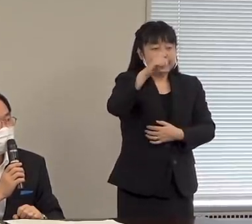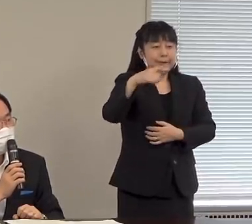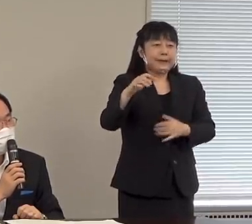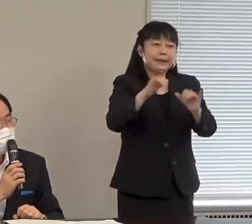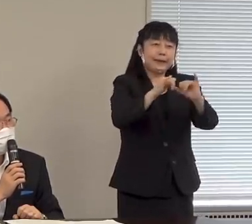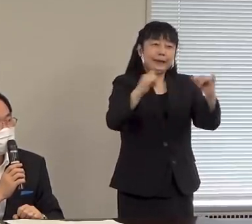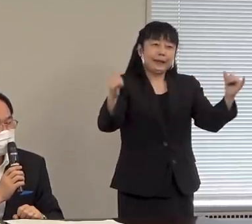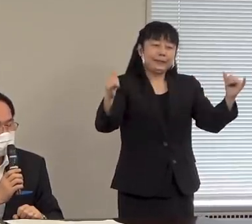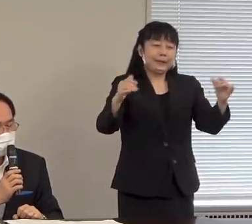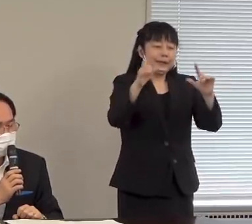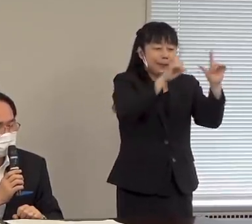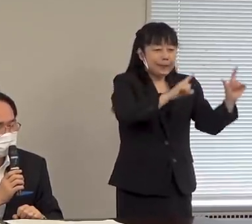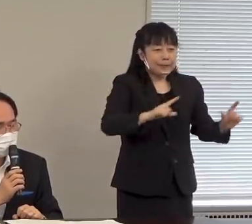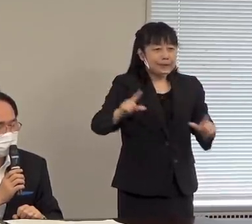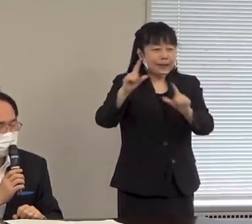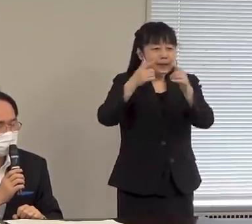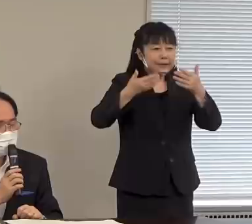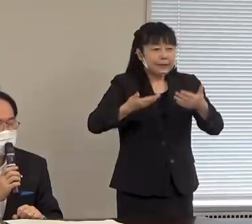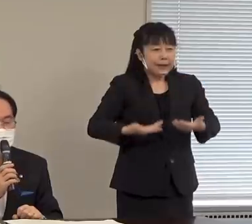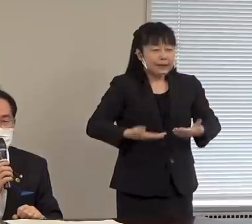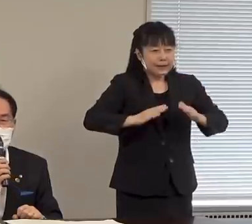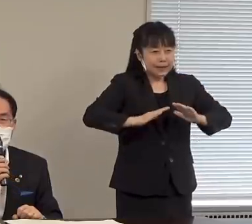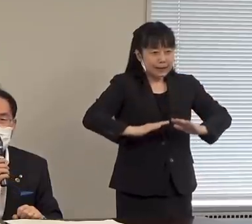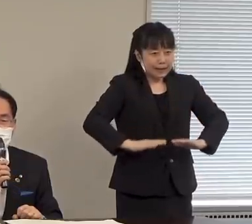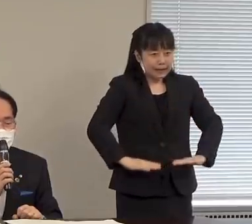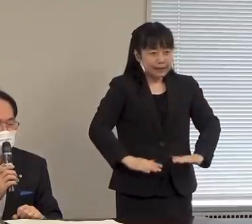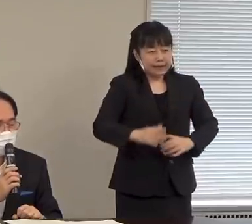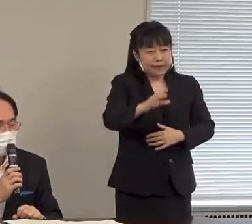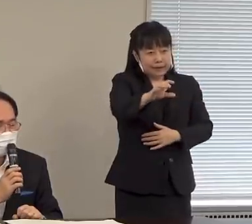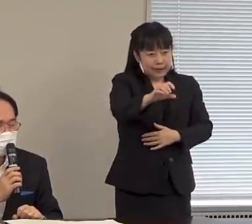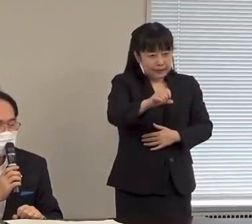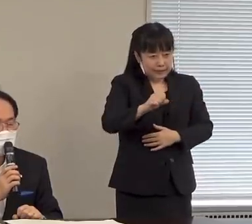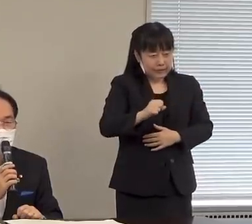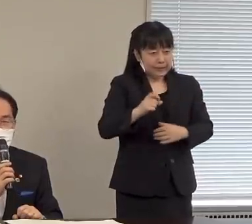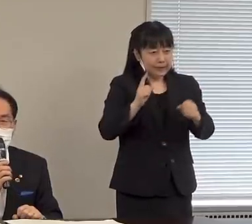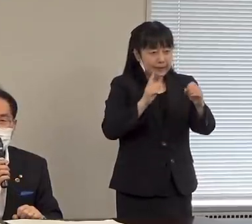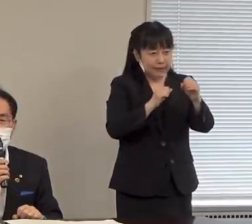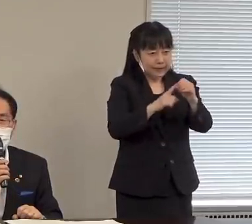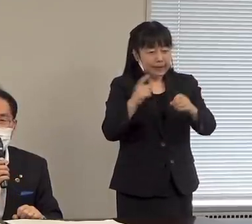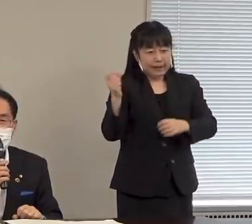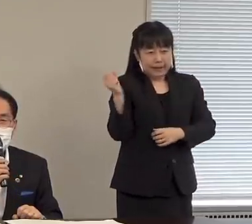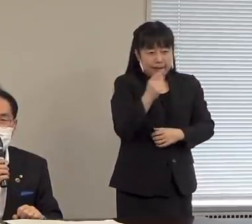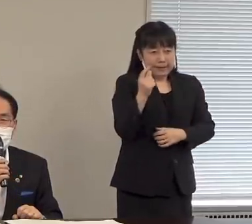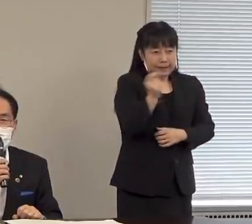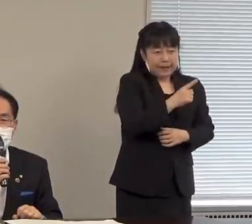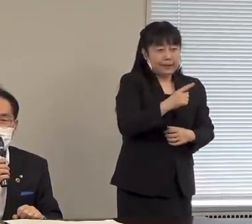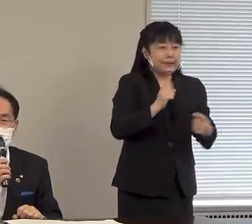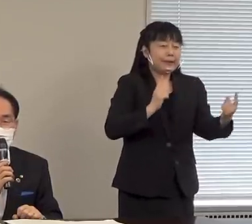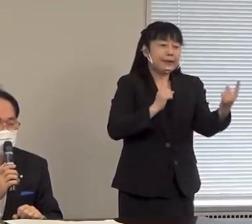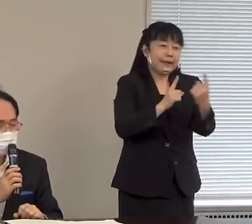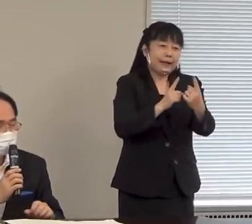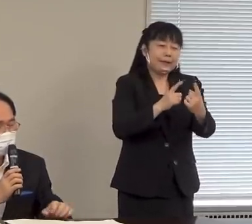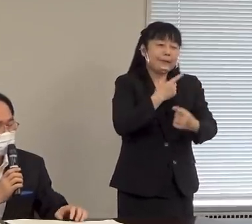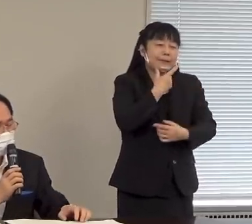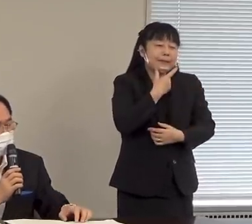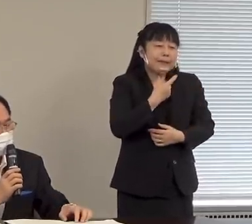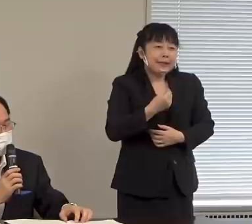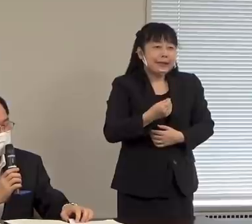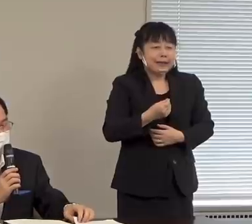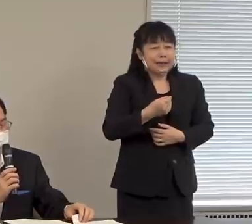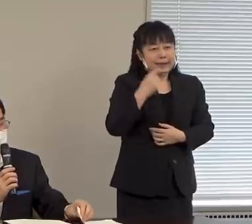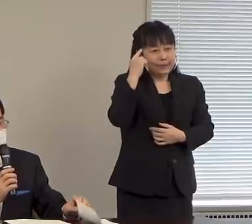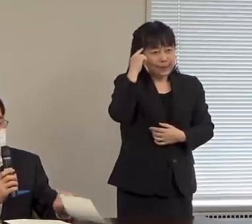の生活の安全安心を確保するために、スピード感を持って対応していただきたい、お願いしまして、私の